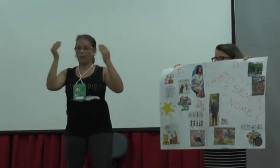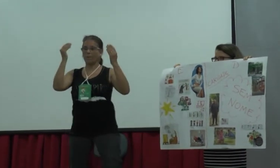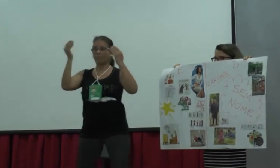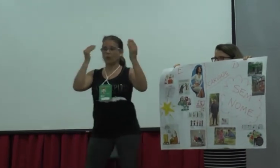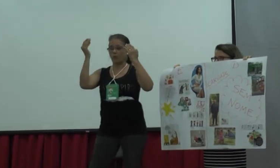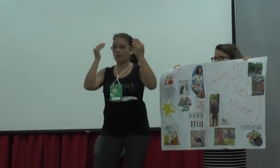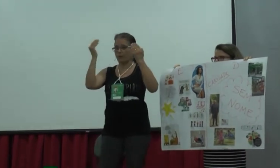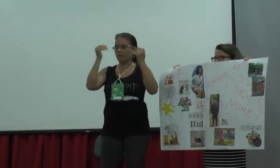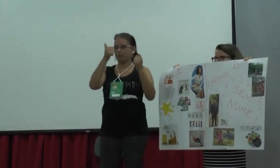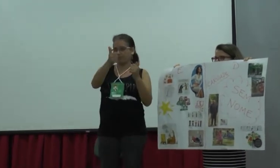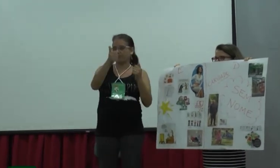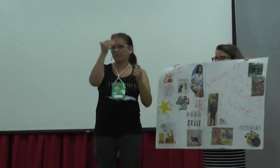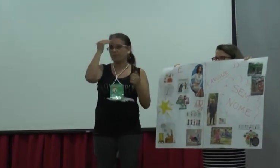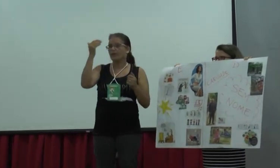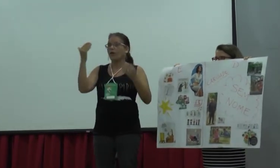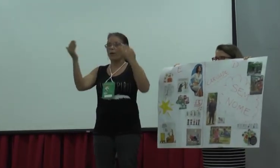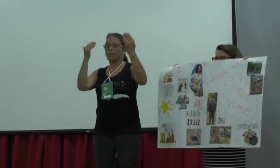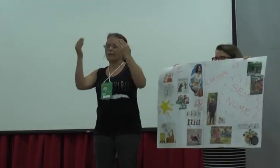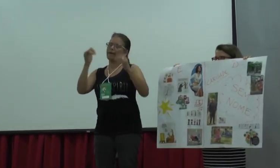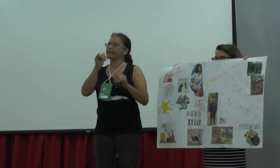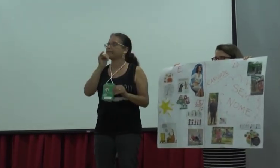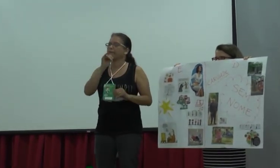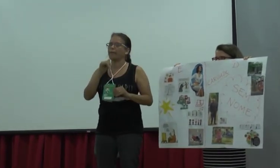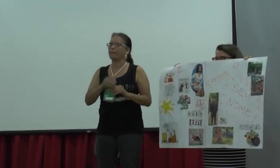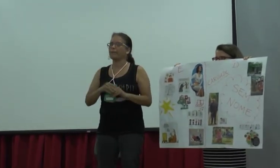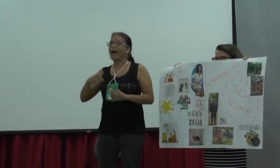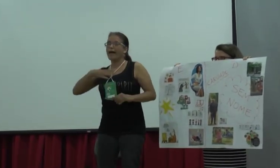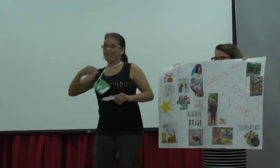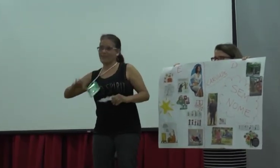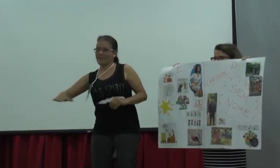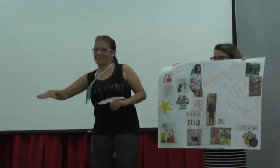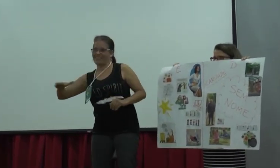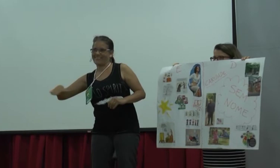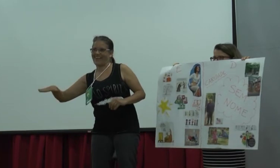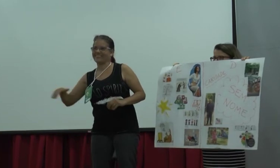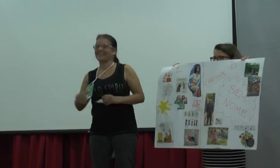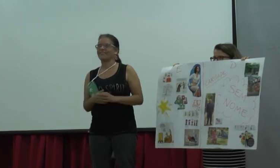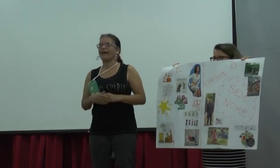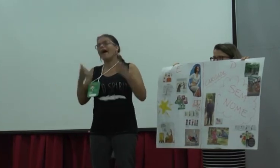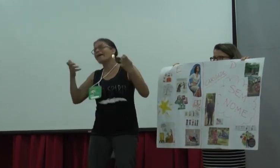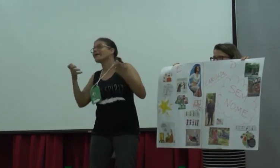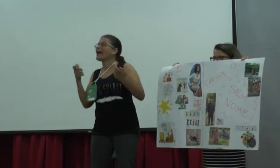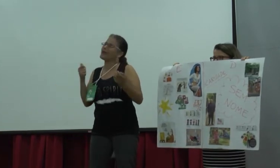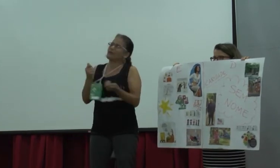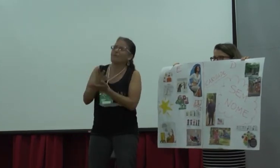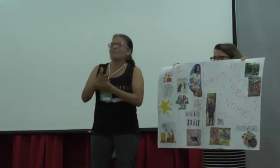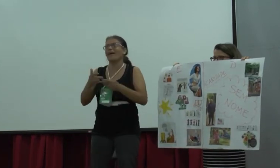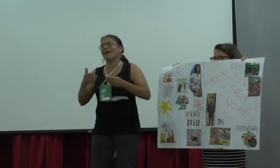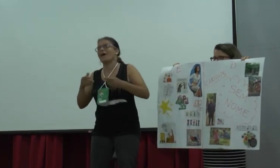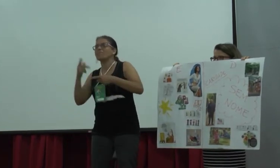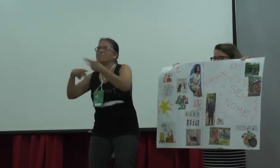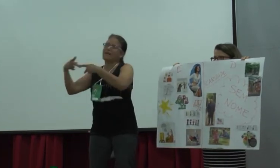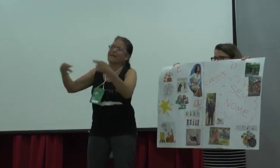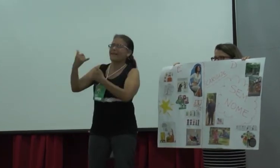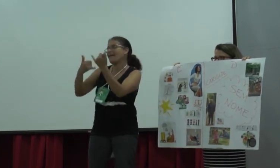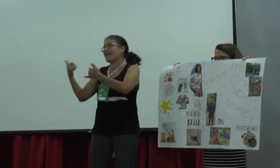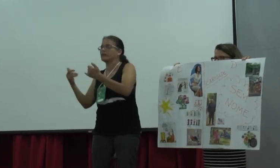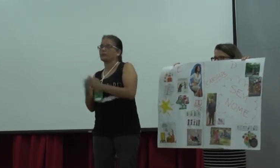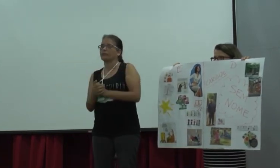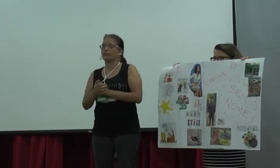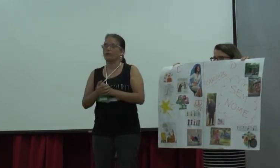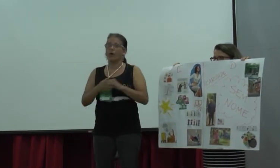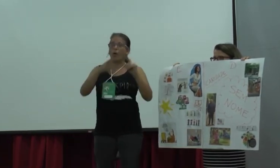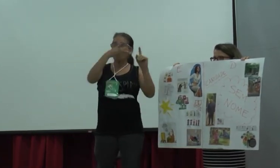não comprou o remédio. Então só compara. Por exemplo, o filho. Ah, eu quero que compre